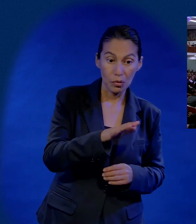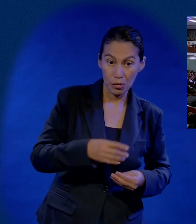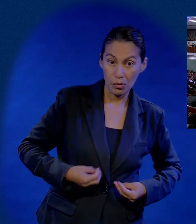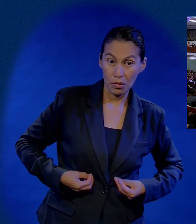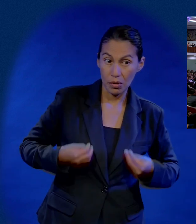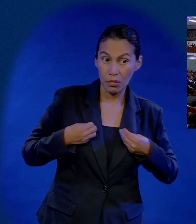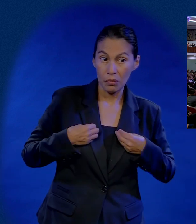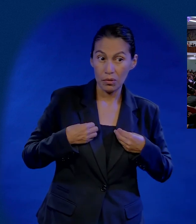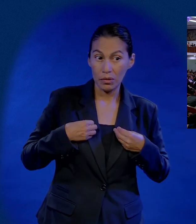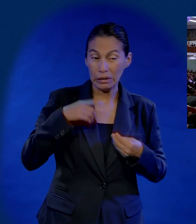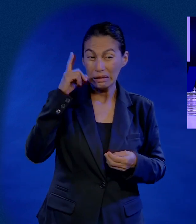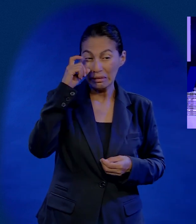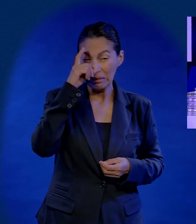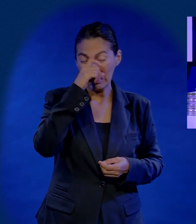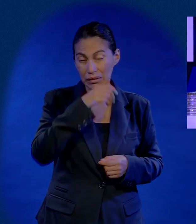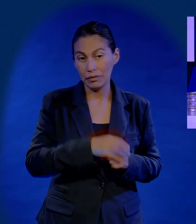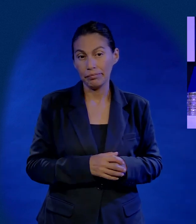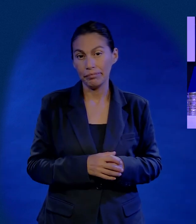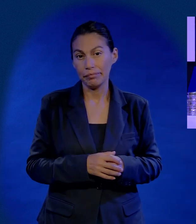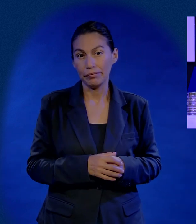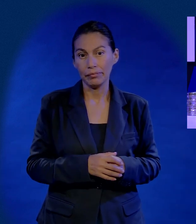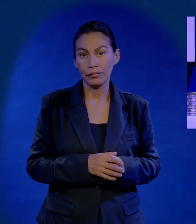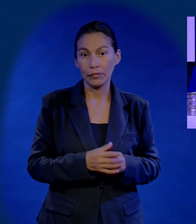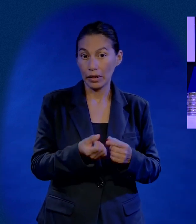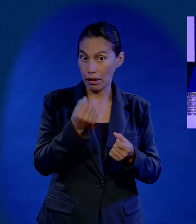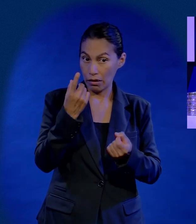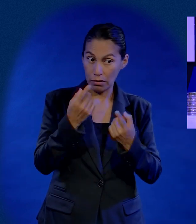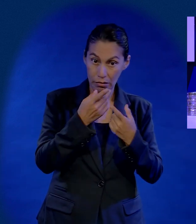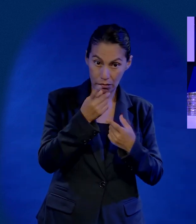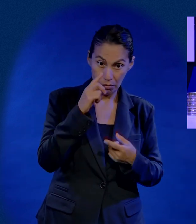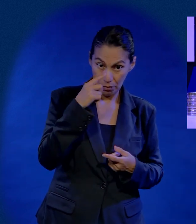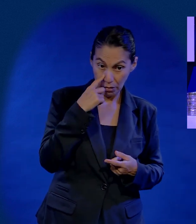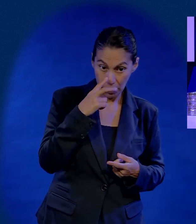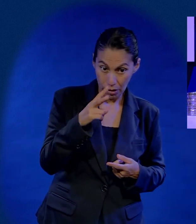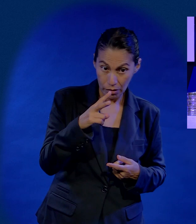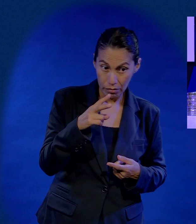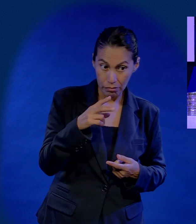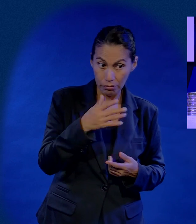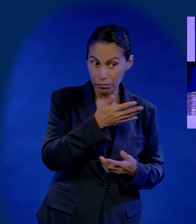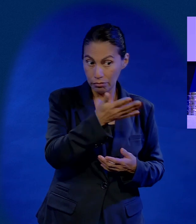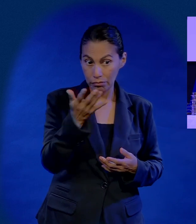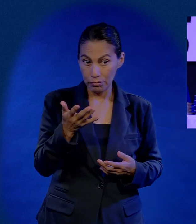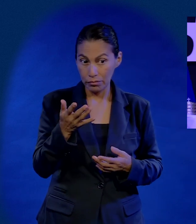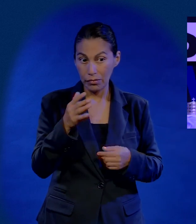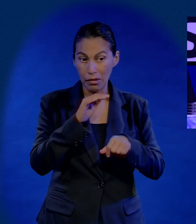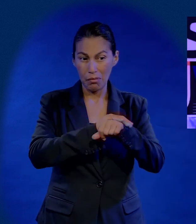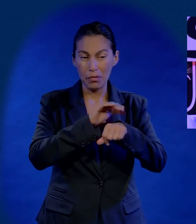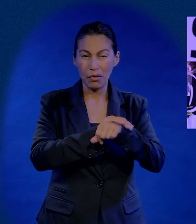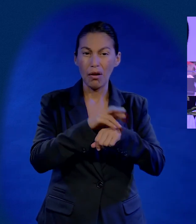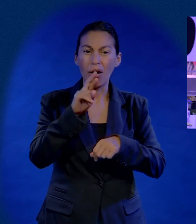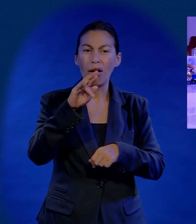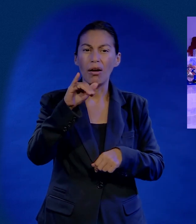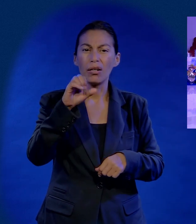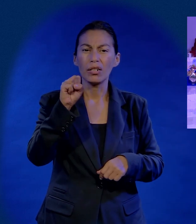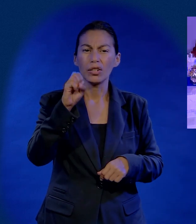en las esquinas, yo los recuerdo bien. Si alguno de estos lo ve, amigos, un saludo. El